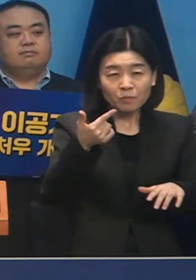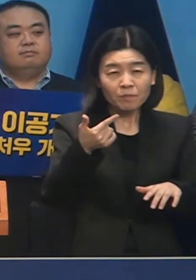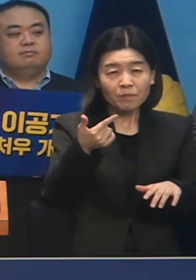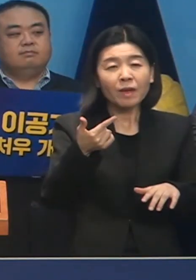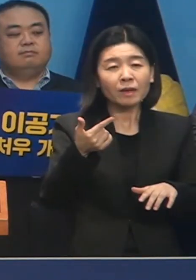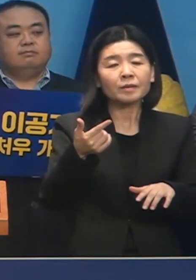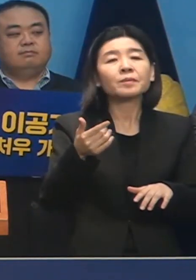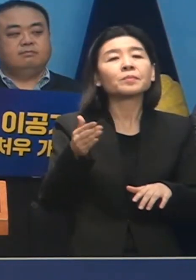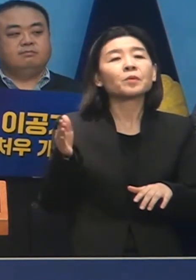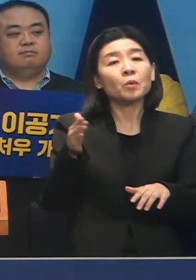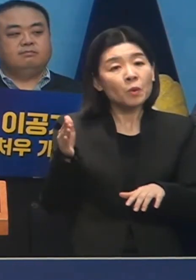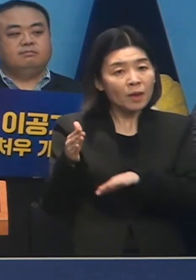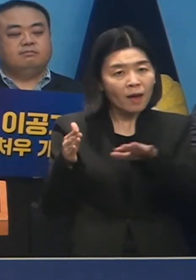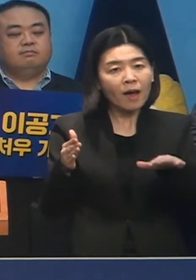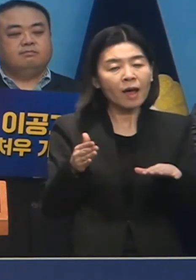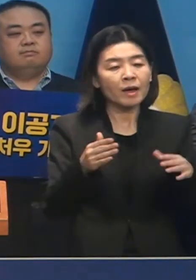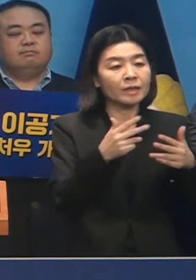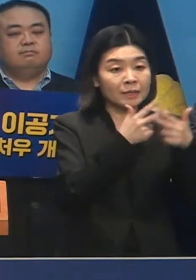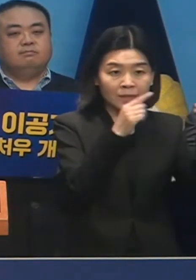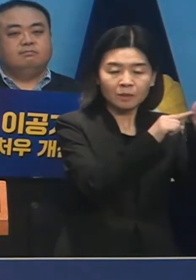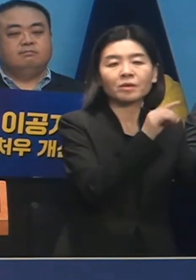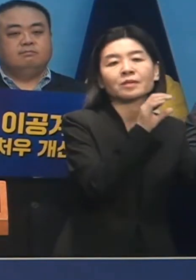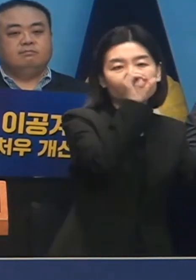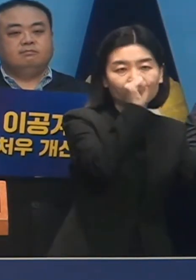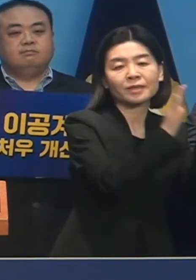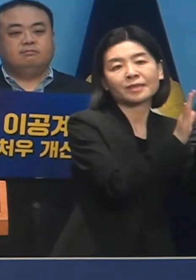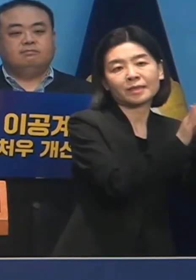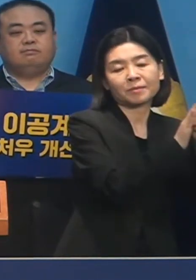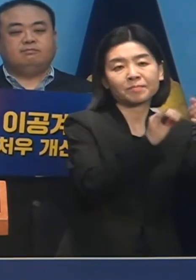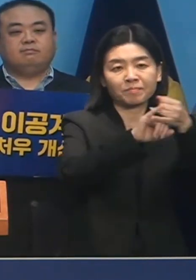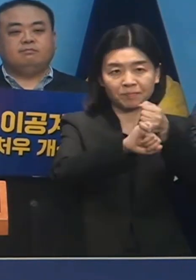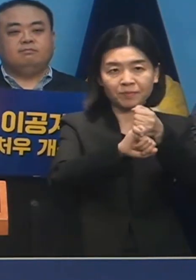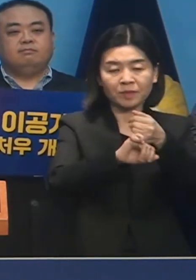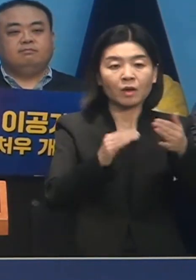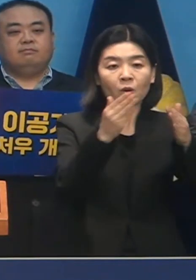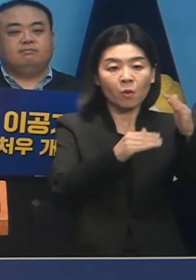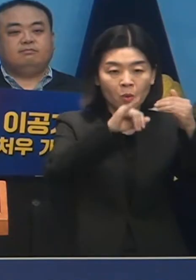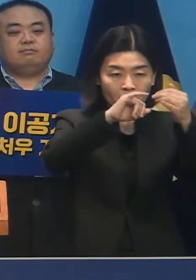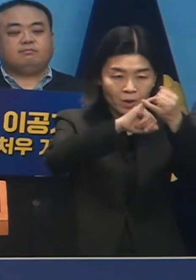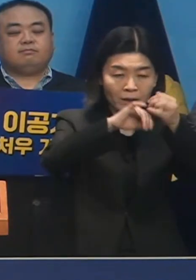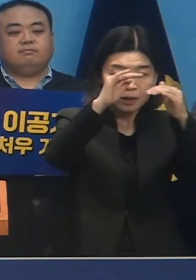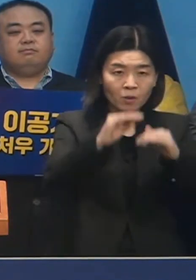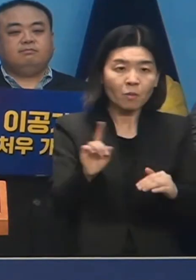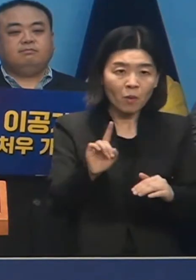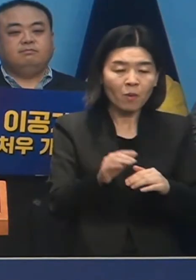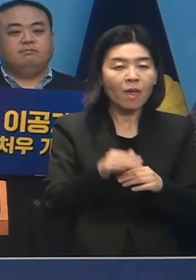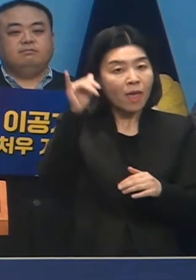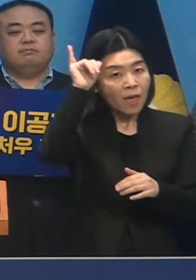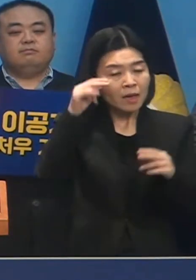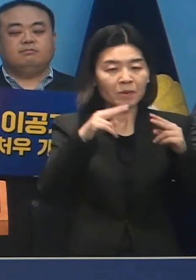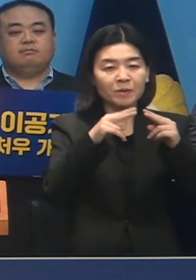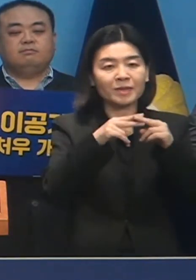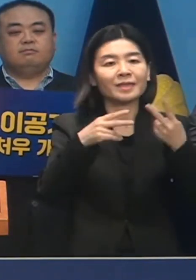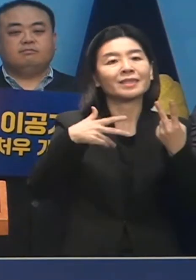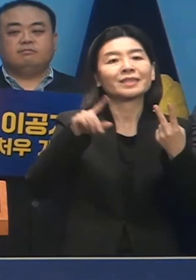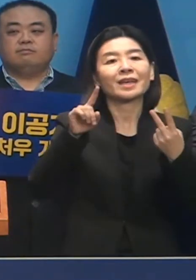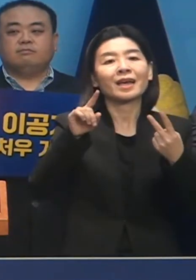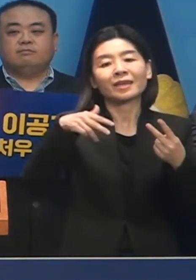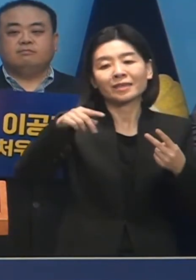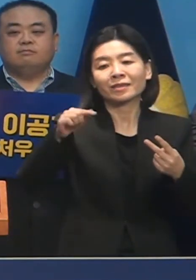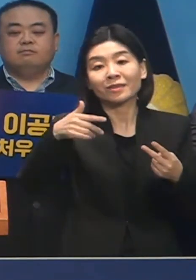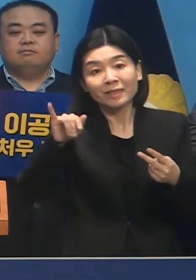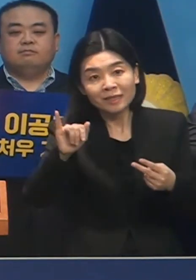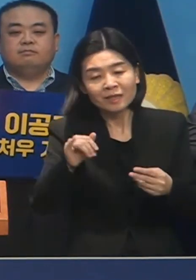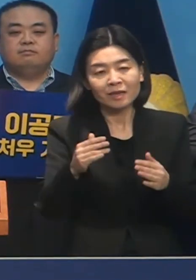밝혔습니다. 홈페이지에 나온 더불어민주당 이재명 후보의 공약은 다음과 같습니다. AI 반도체 2차 전지,